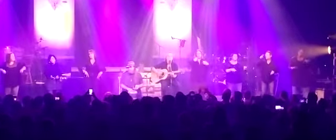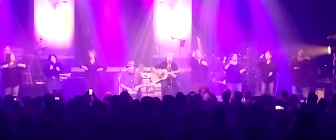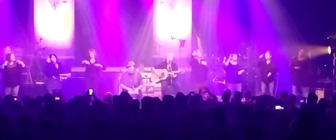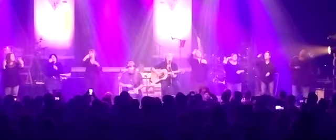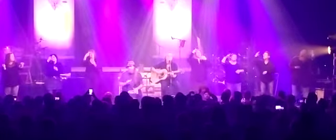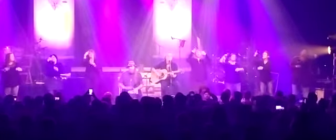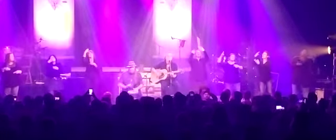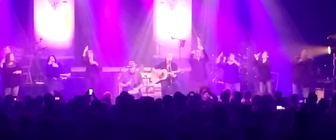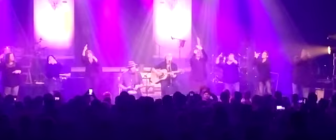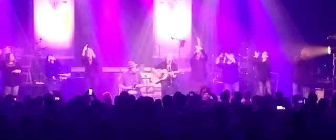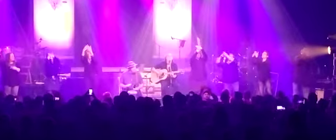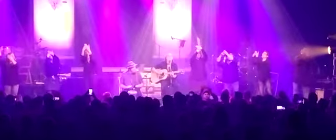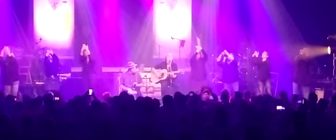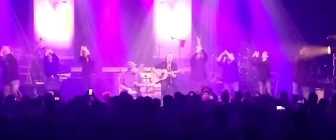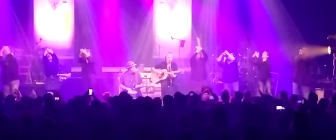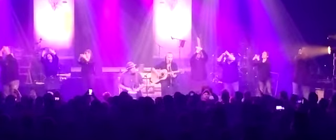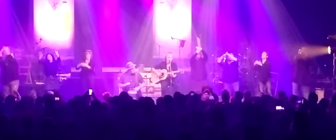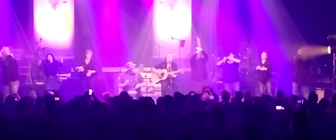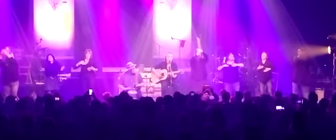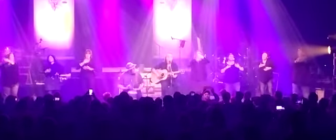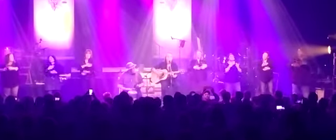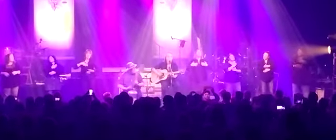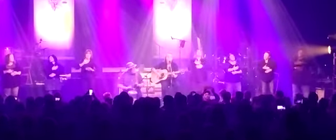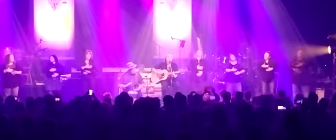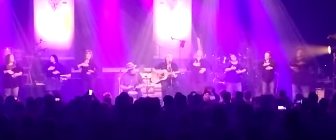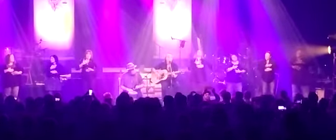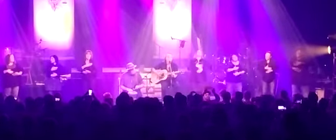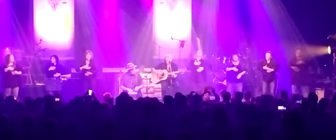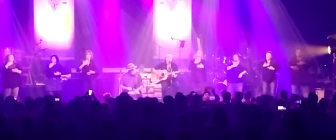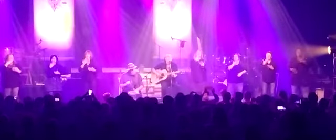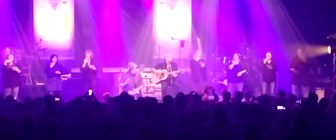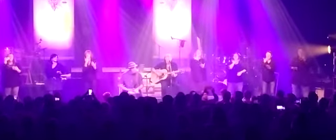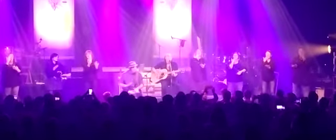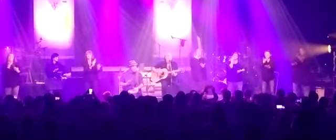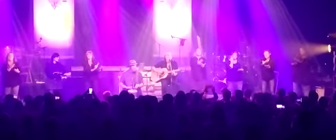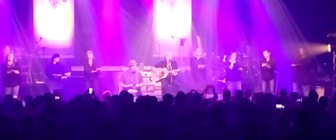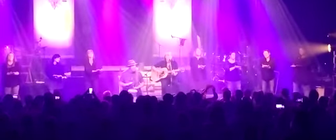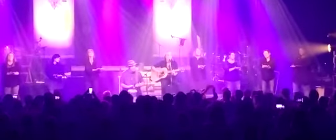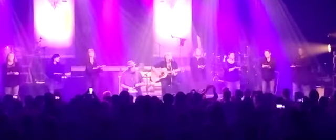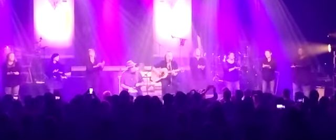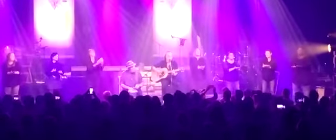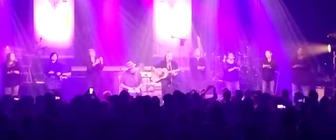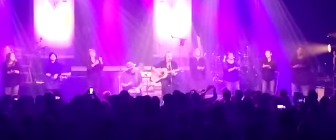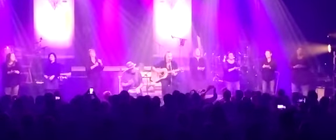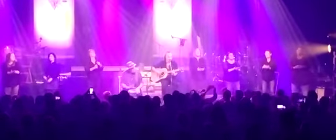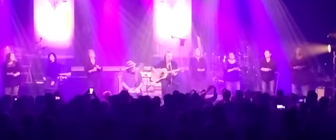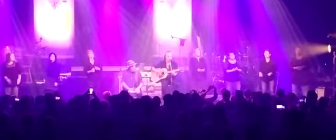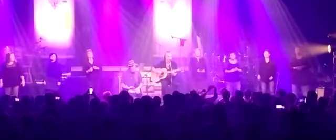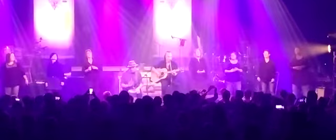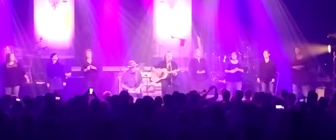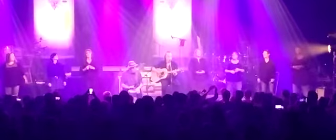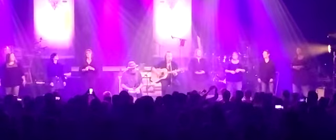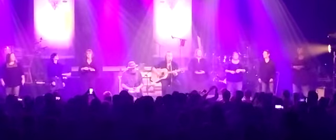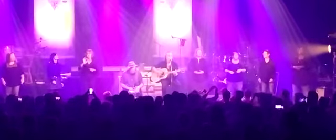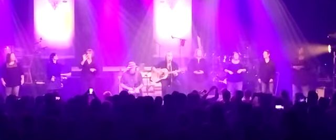tendrait à vivre jusqu'au bout, sûrement tant de joie au rendez-vous,